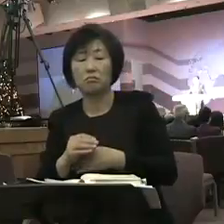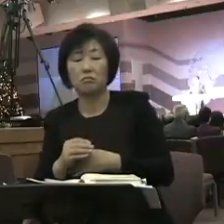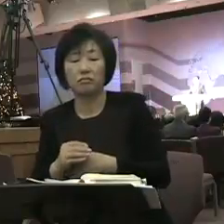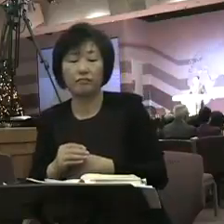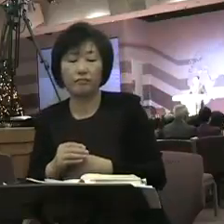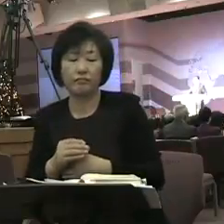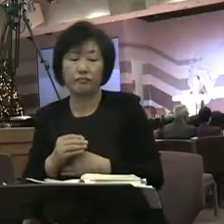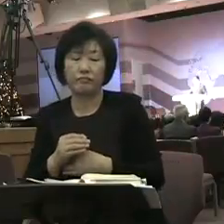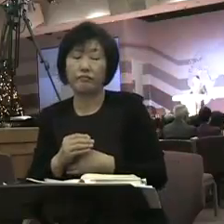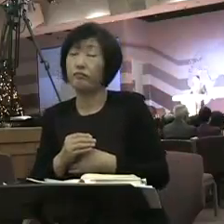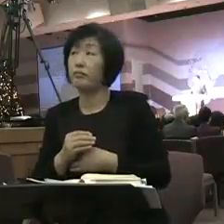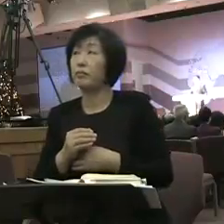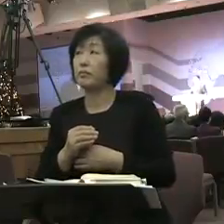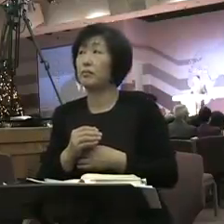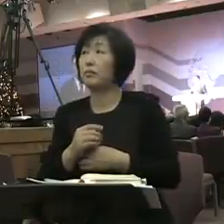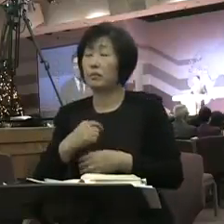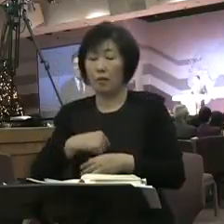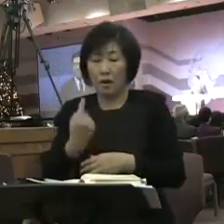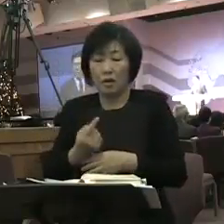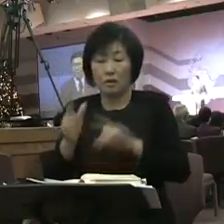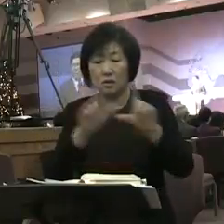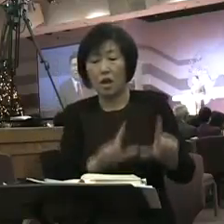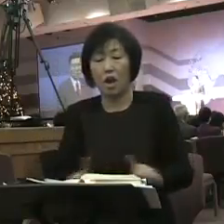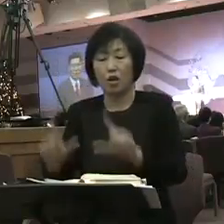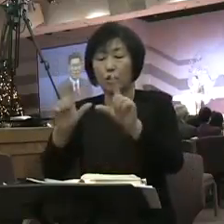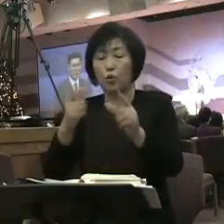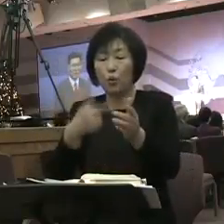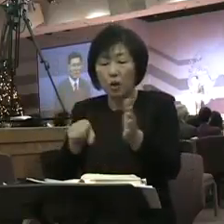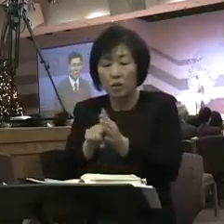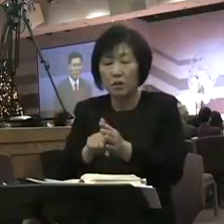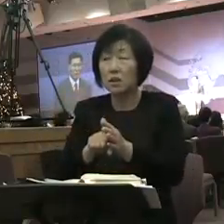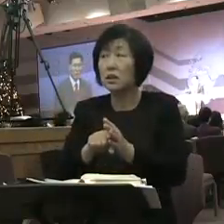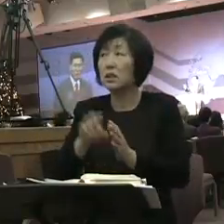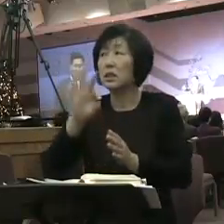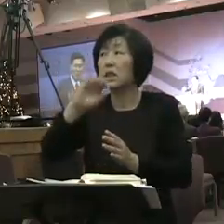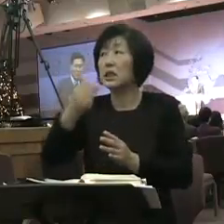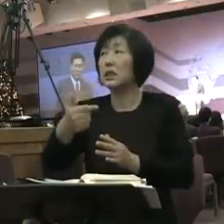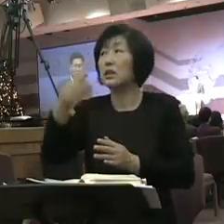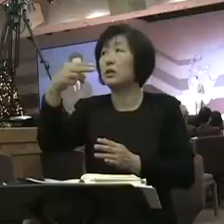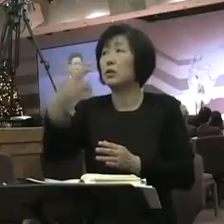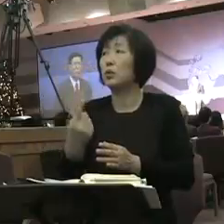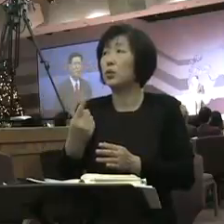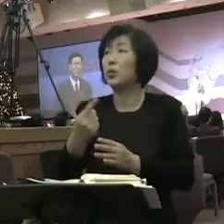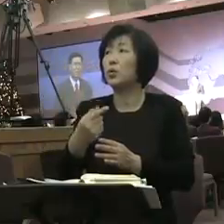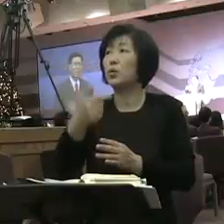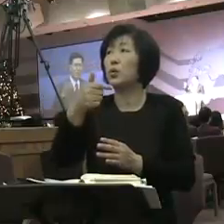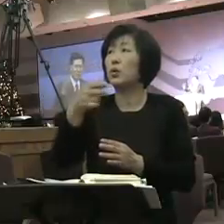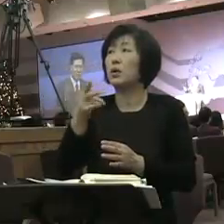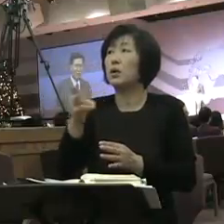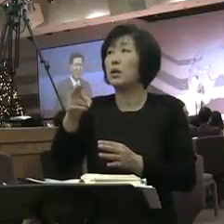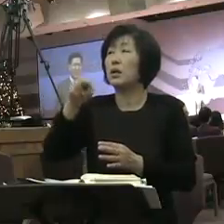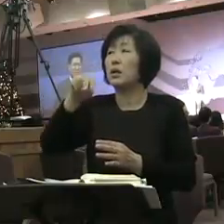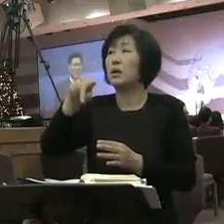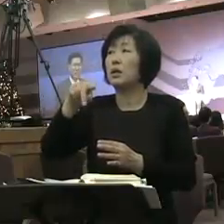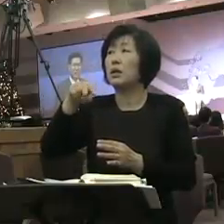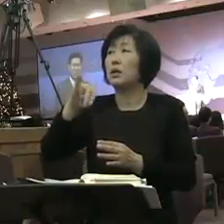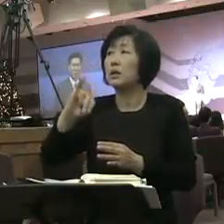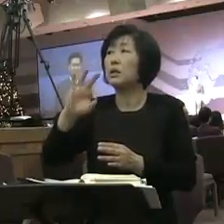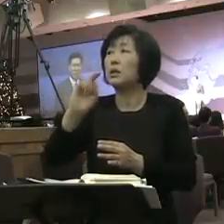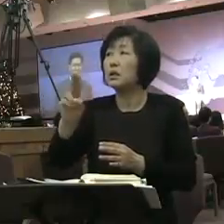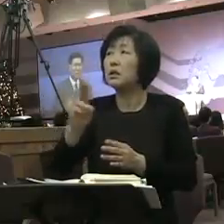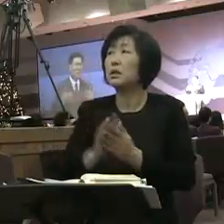그러나 저는 제 자신이 살기 위해서 인도네시아에 가봤고 신학교에 처음으로 부임해서 인사를 드릴